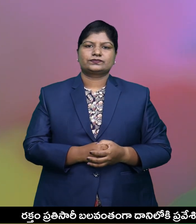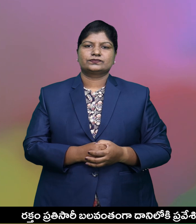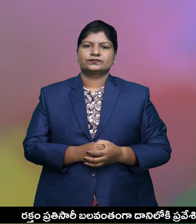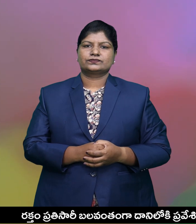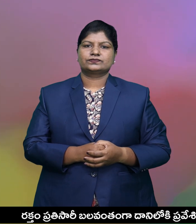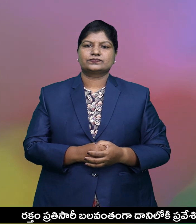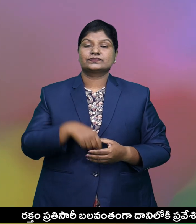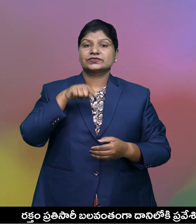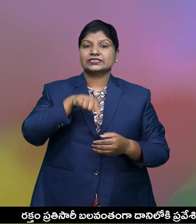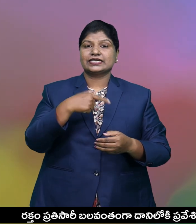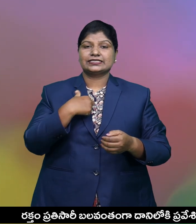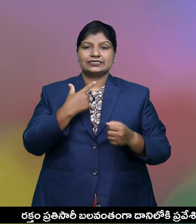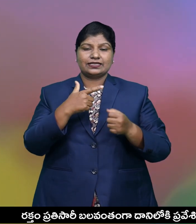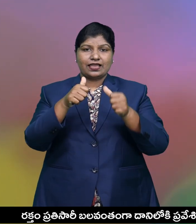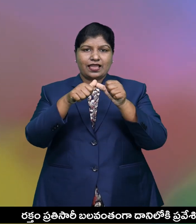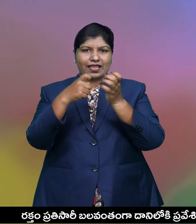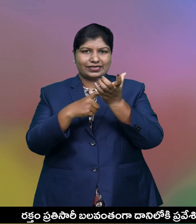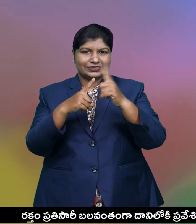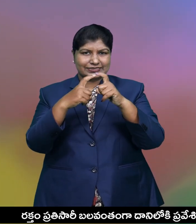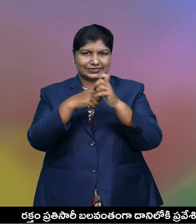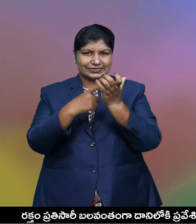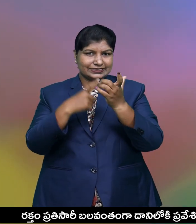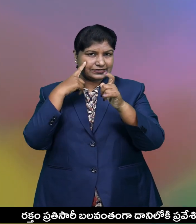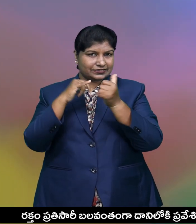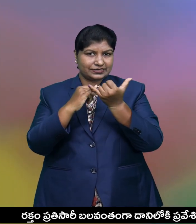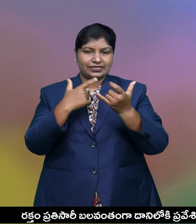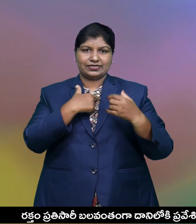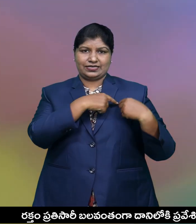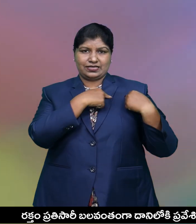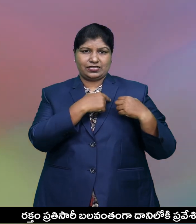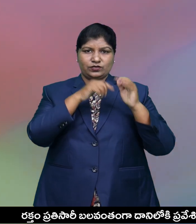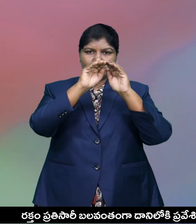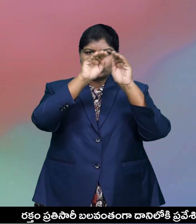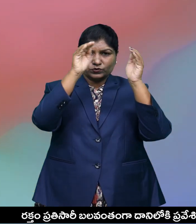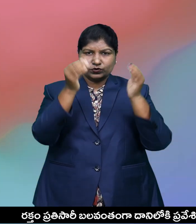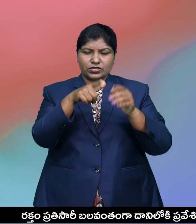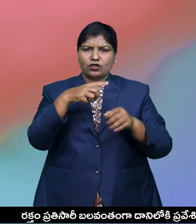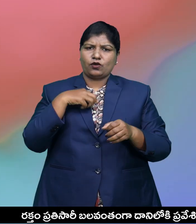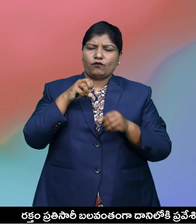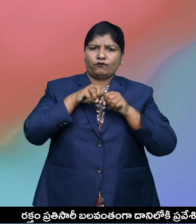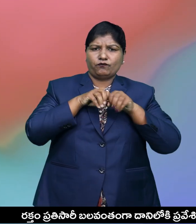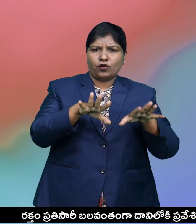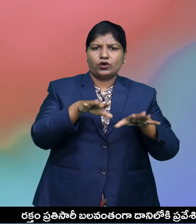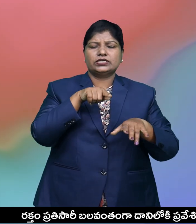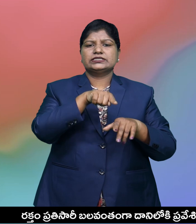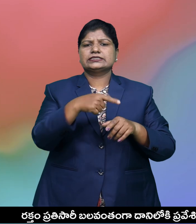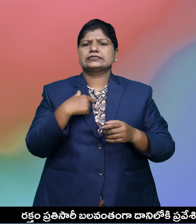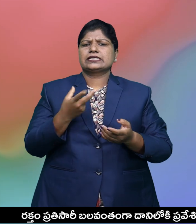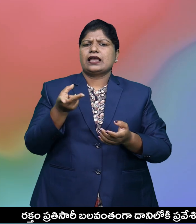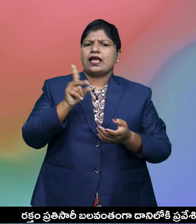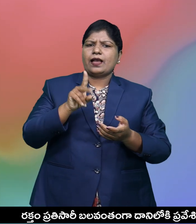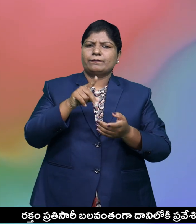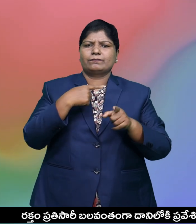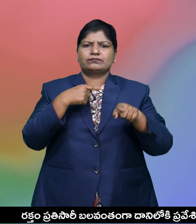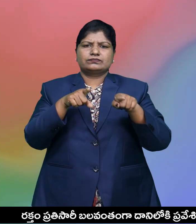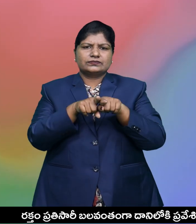రక్తం ప్రతిసారి బలవంతంగా దానిలోకి ప్రవేశించినప్పుడు ధమనులు విస్తరిస్తాయి మరియు దానిని